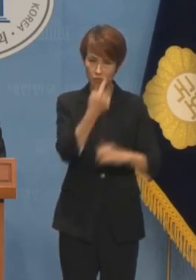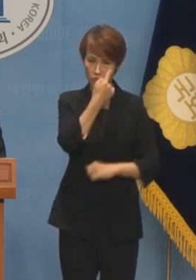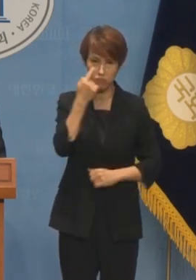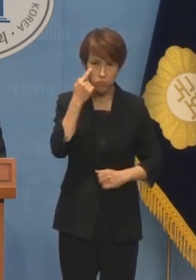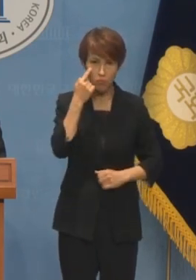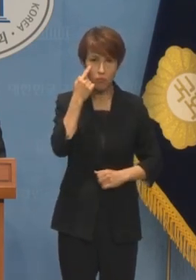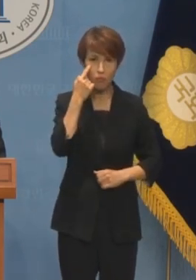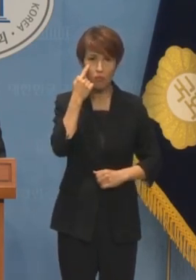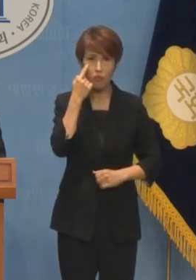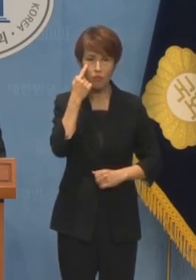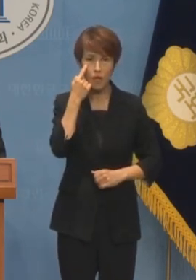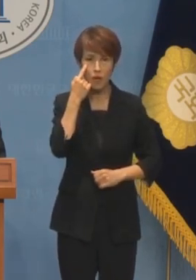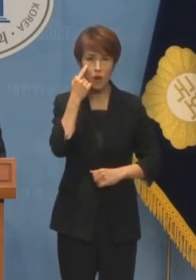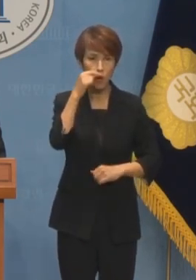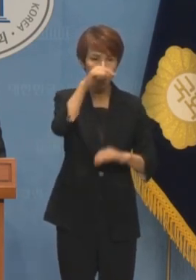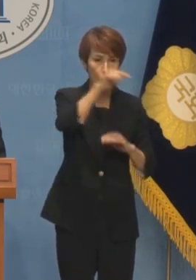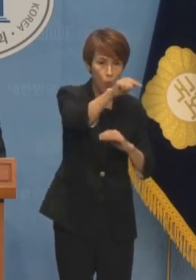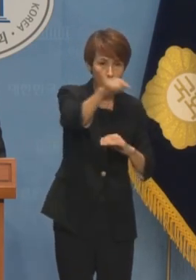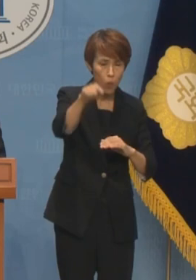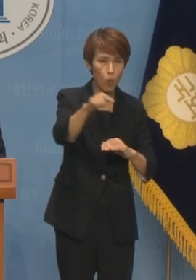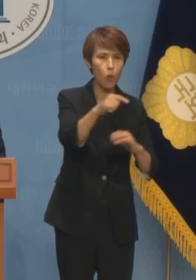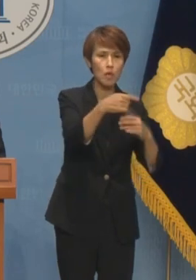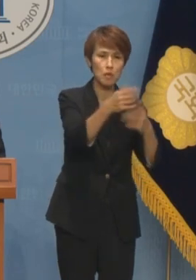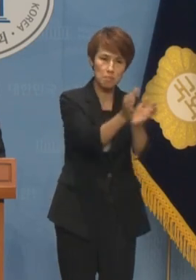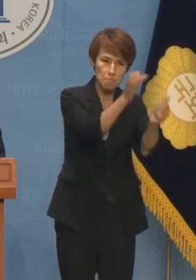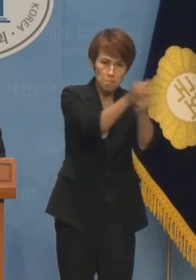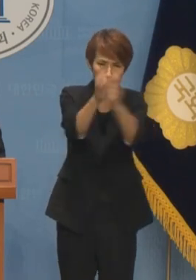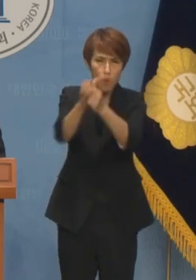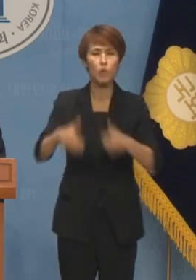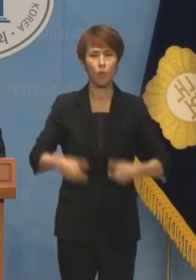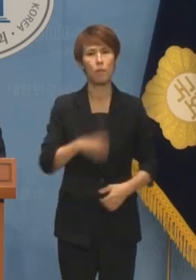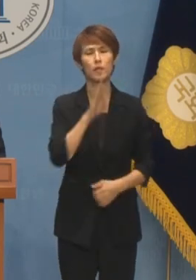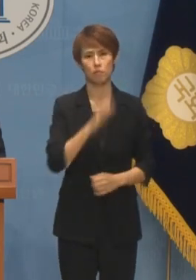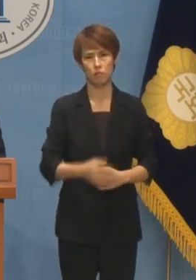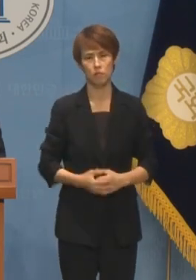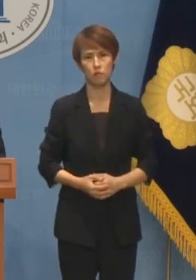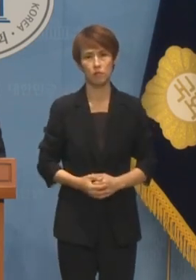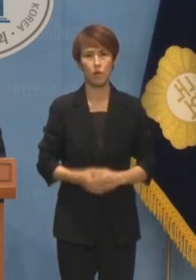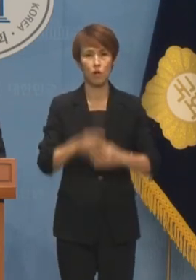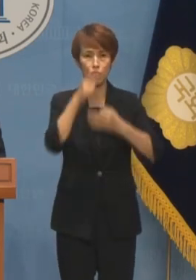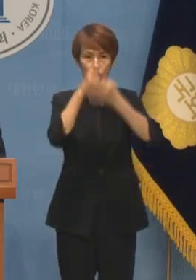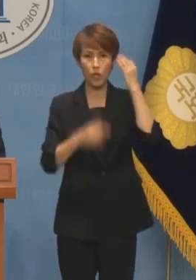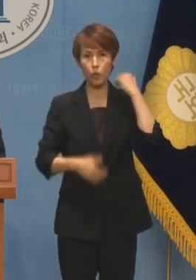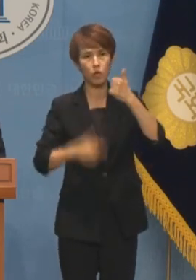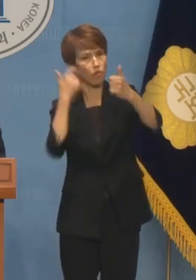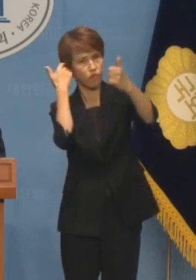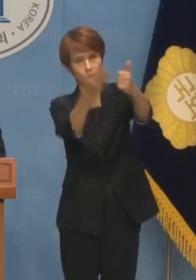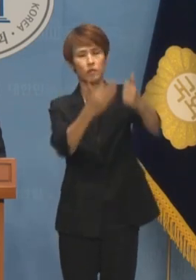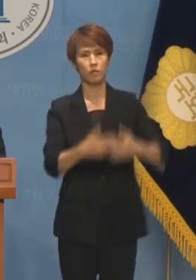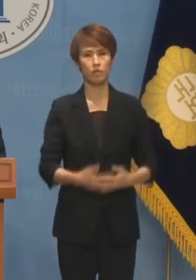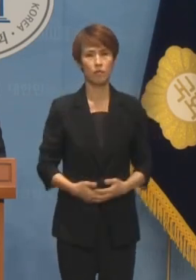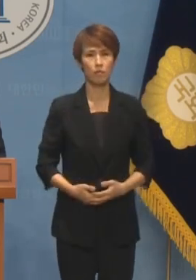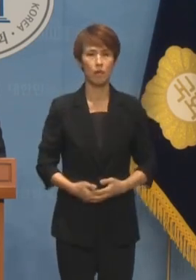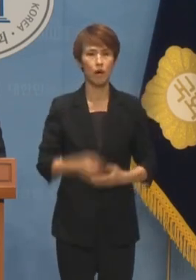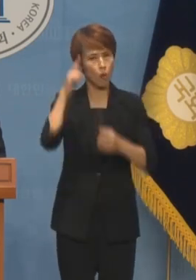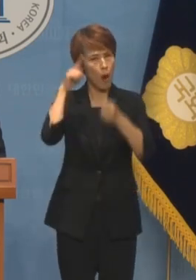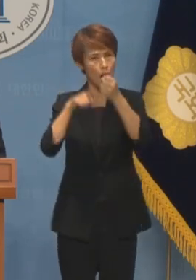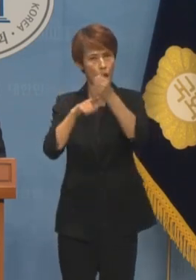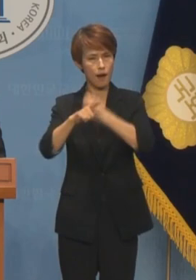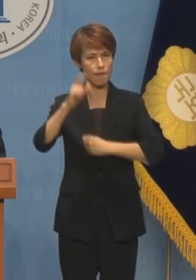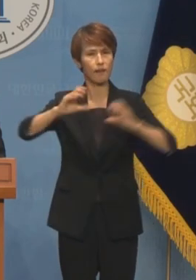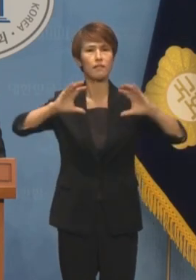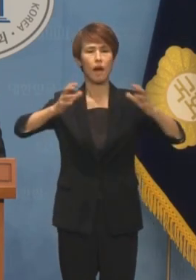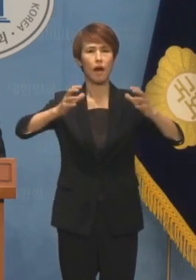최소한 서너 곳에 맡겨봐야 되는 거 아닙니까? 윤 대통령에게 묻겠습니다. 과학